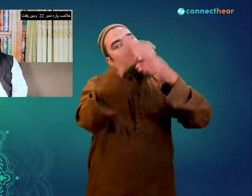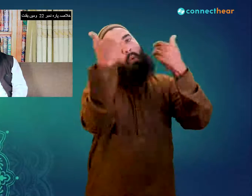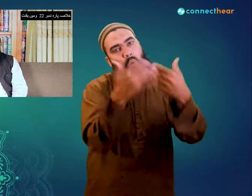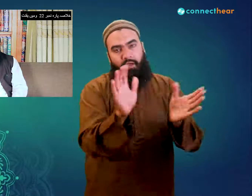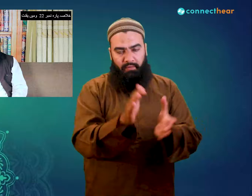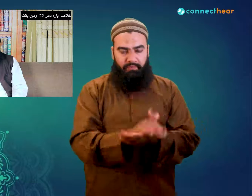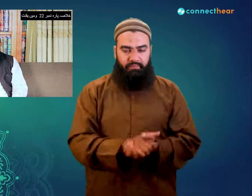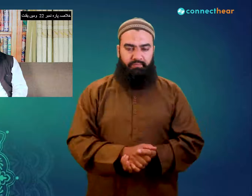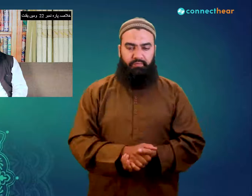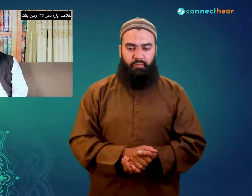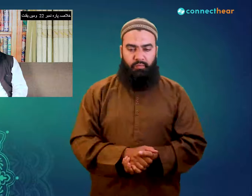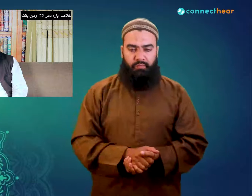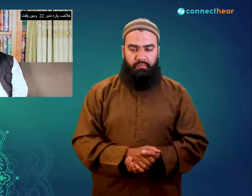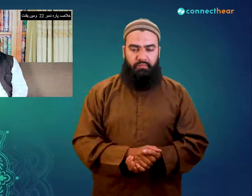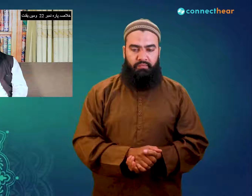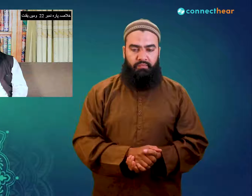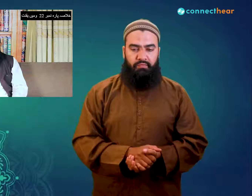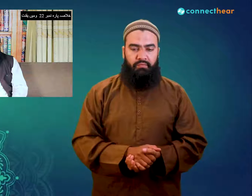آیت نمبر